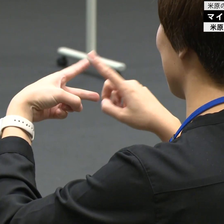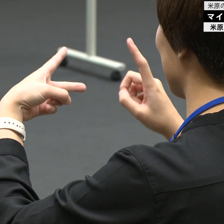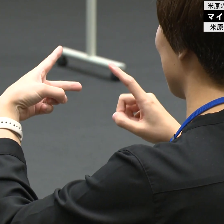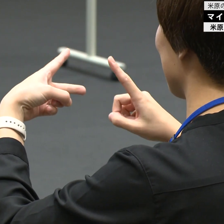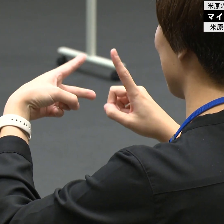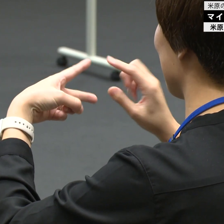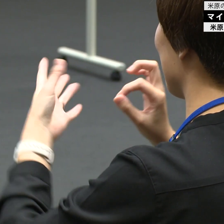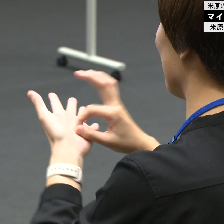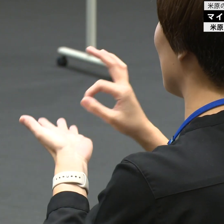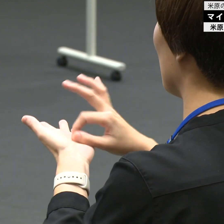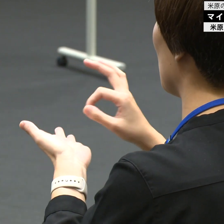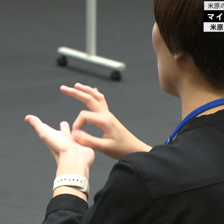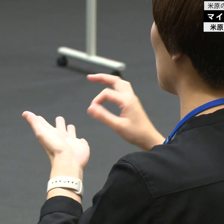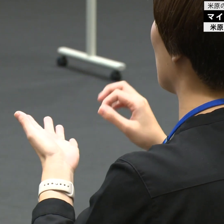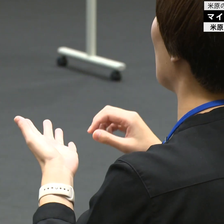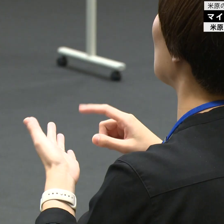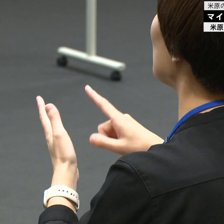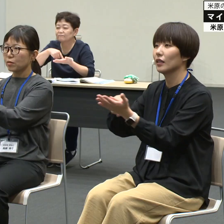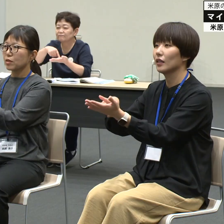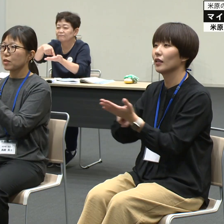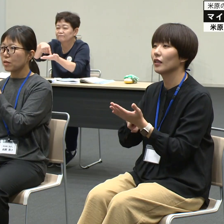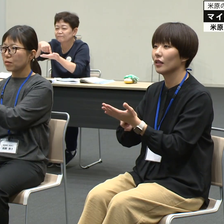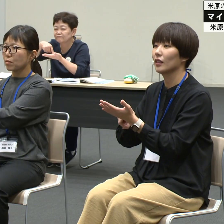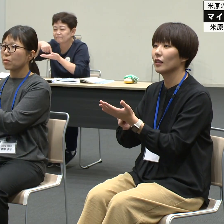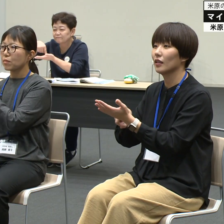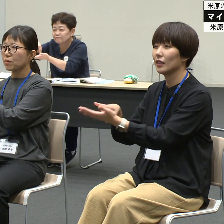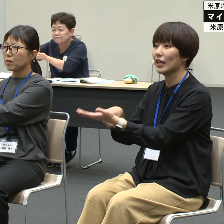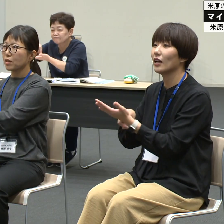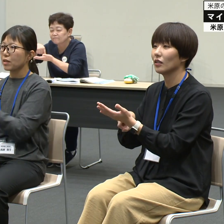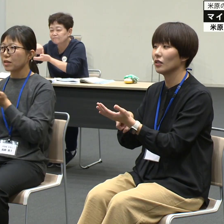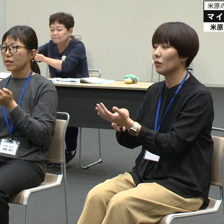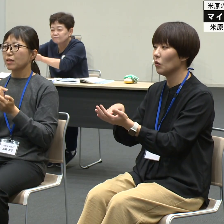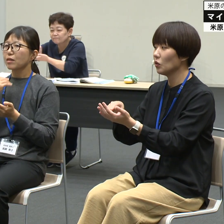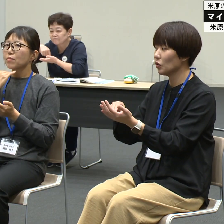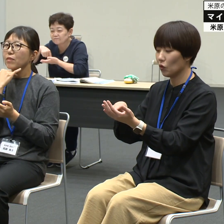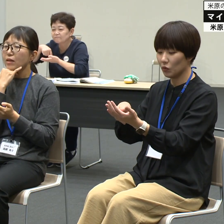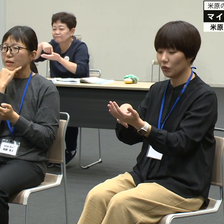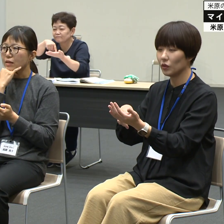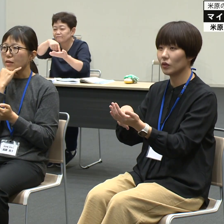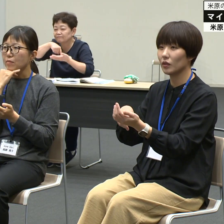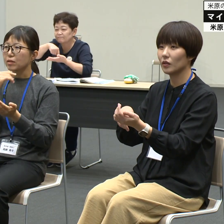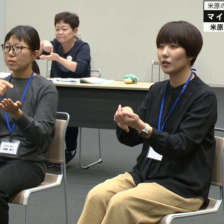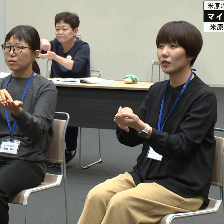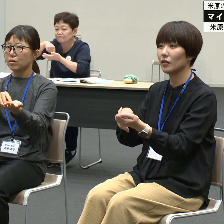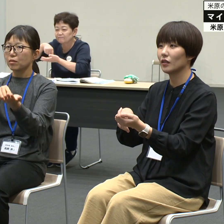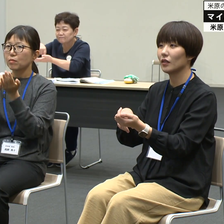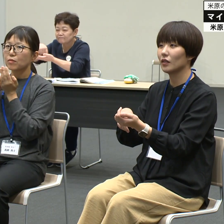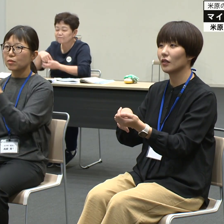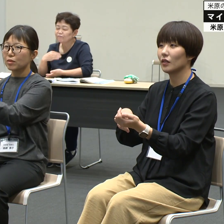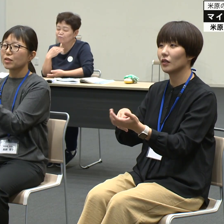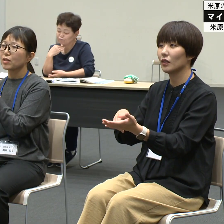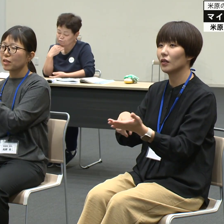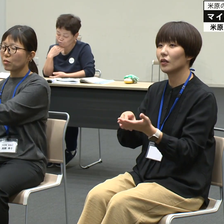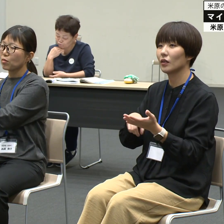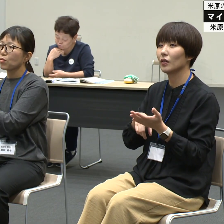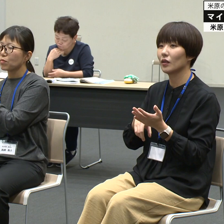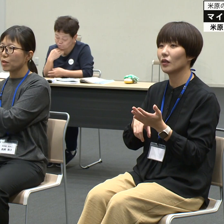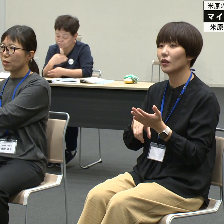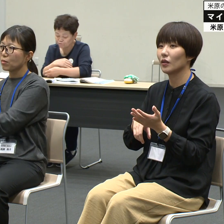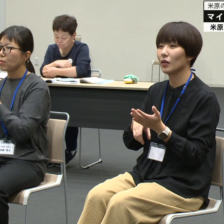登山が趣味で、伊吹山や豊かな自然を持つ米原が大好きだという白石さんは、学んだ手話を生かしてやりた